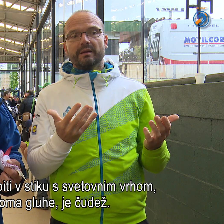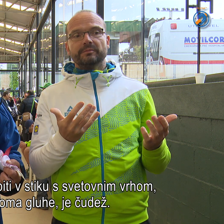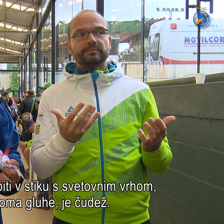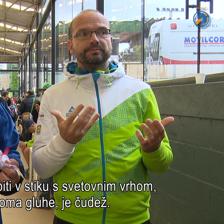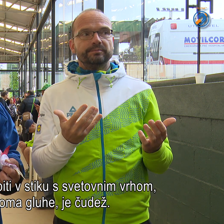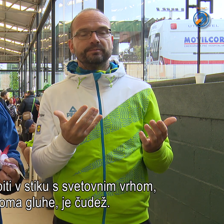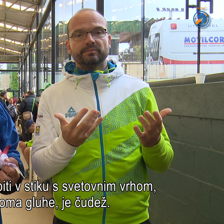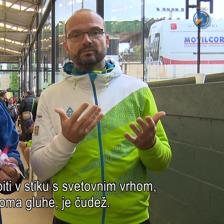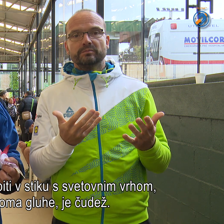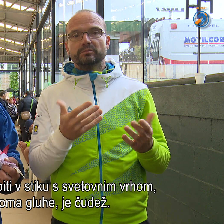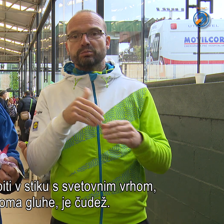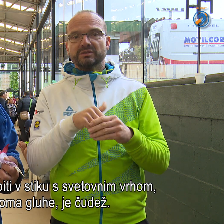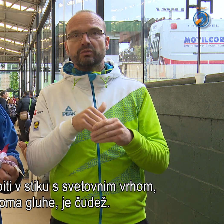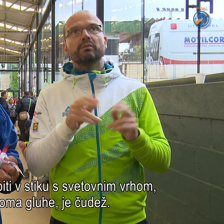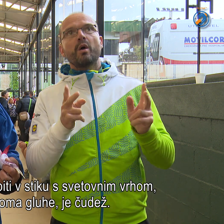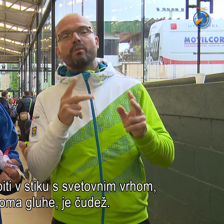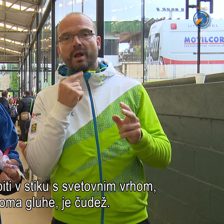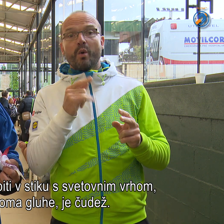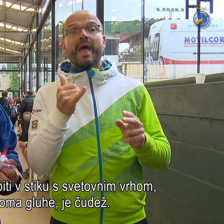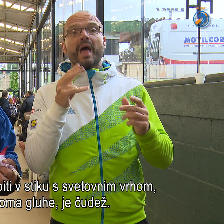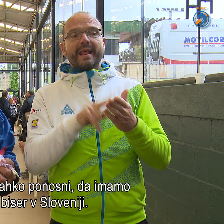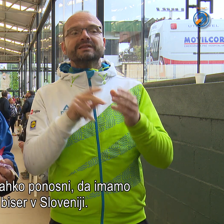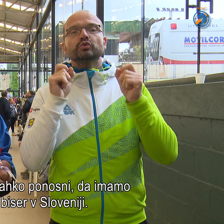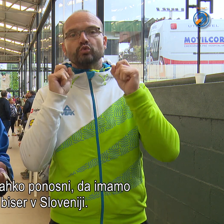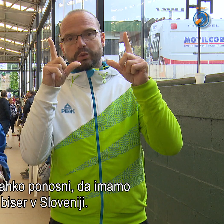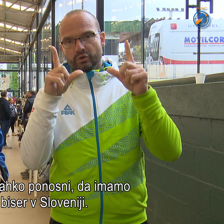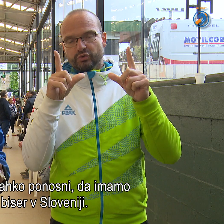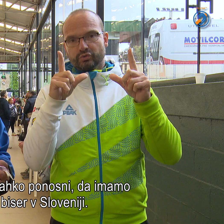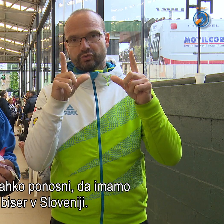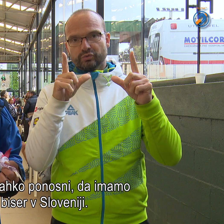v bistvu, kako bi rekel, je čudež. Tako da,